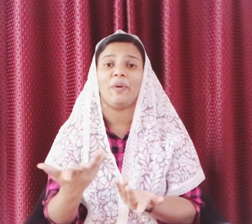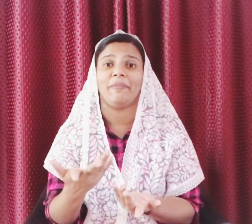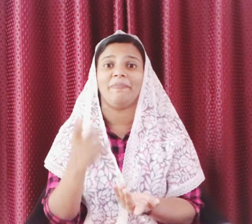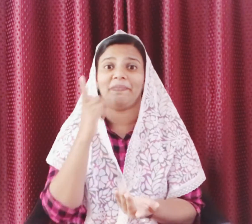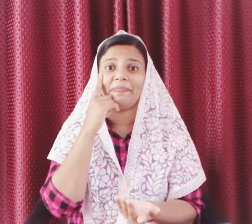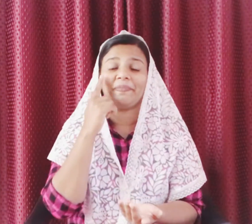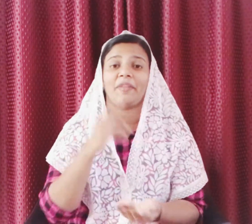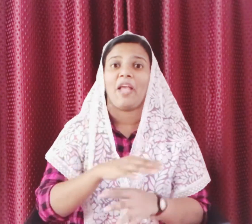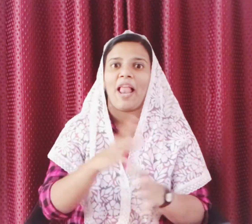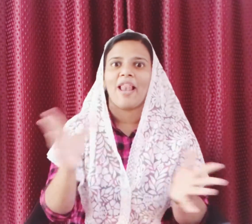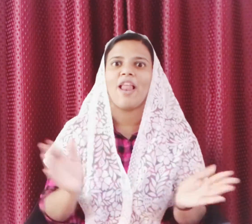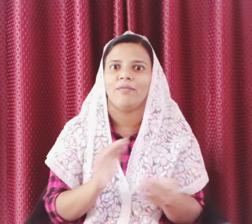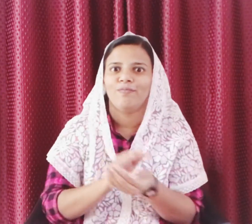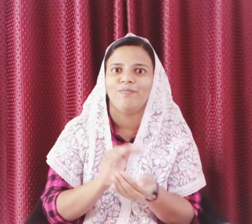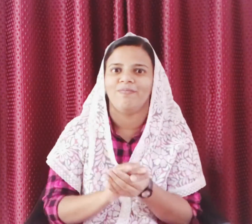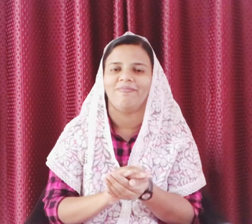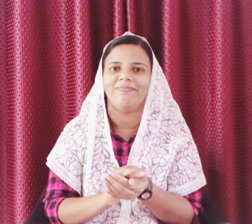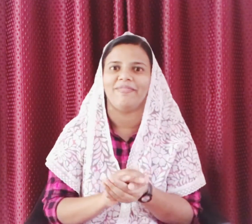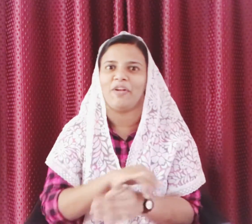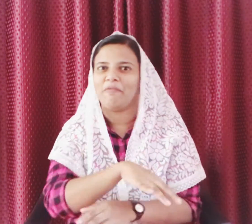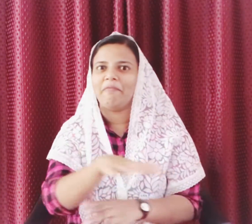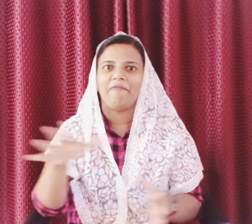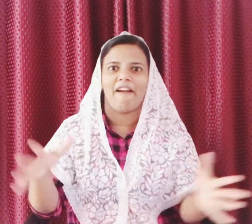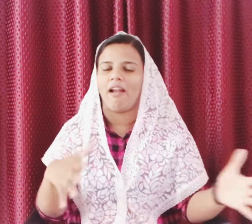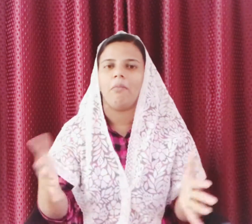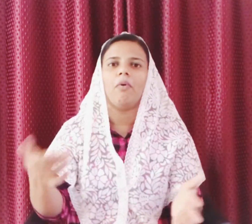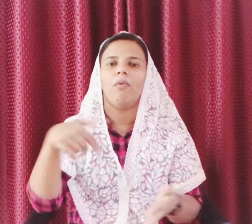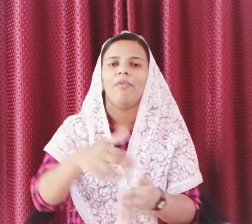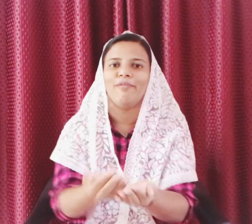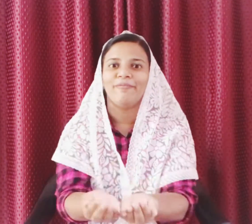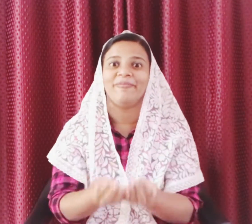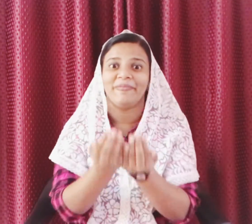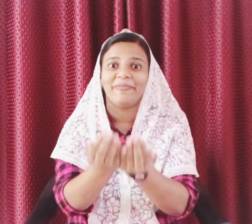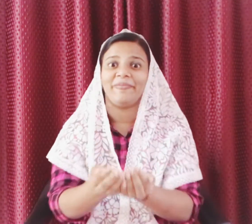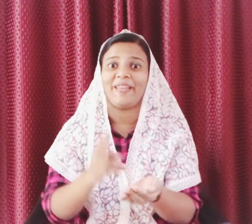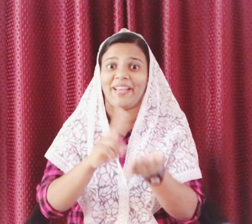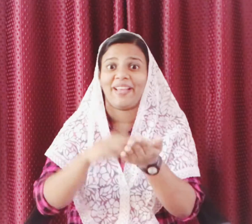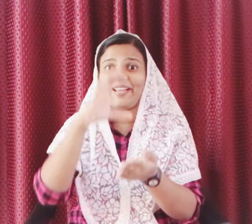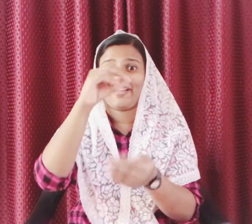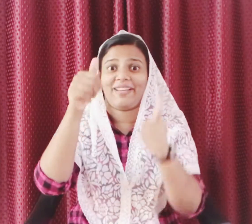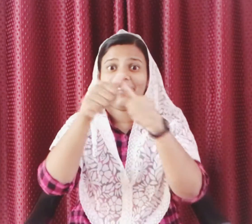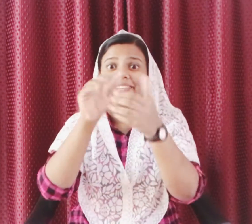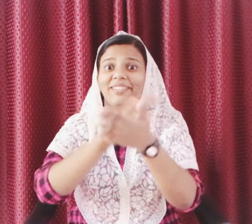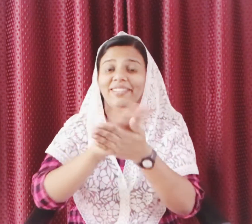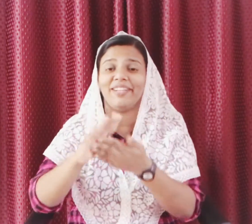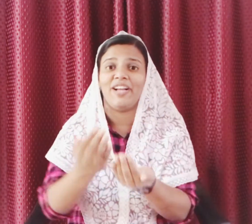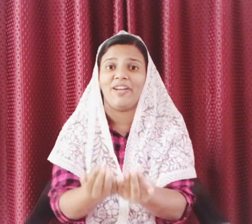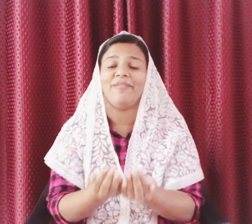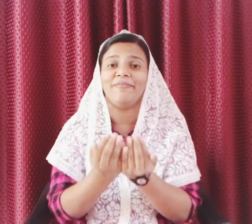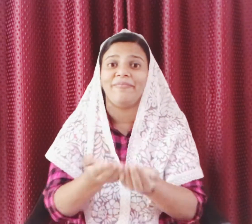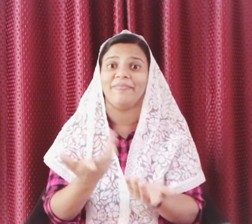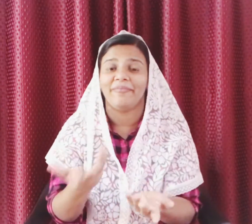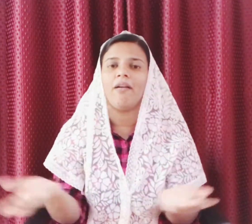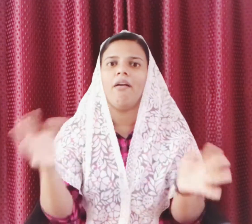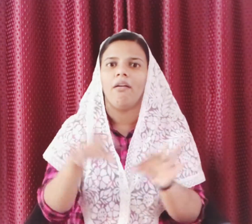ജനം ആമേൻ സുരക്ഷിതരായിരുന്നു. പെട്ടകത്തിനകത്തിരിക്കുന്ന ജനത്തിന് ഒരു കുറവുമില്ല. ഞാൻ പറയുന്ന നോഹയുടെ കാലഘട്ടത്തെക്കുറിച്ച്, നോഹയുടെ